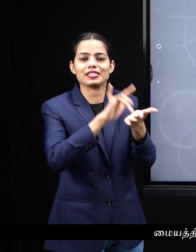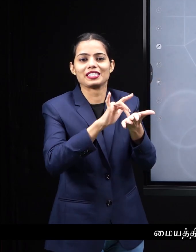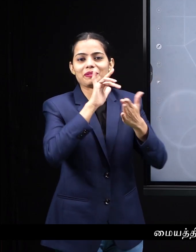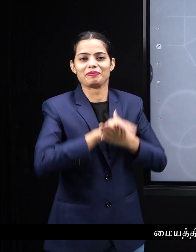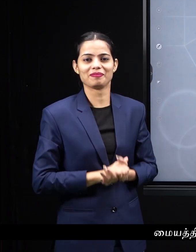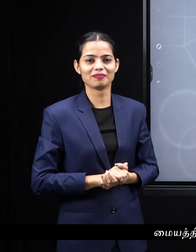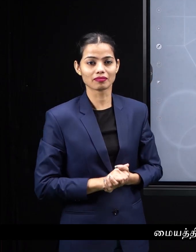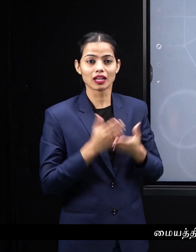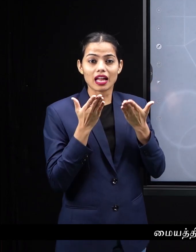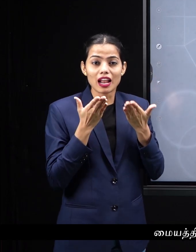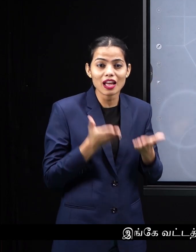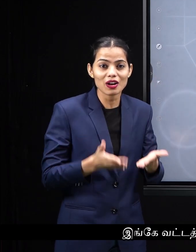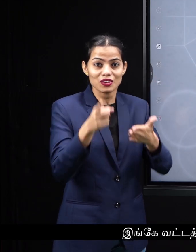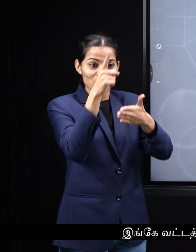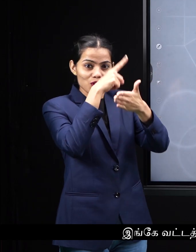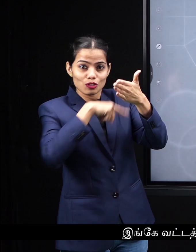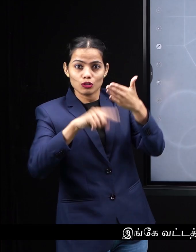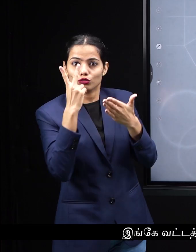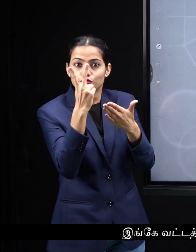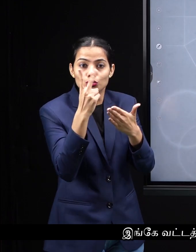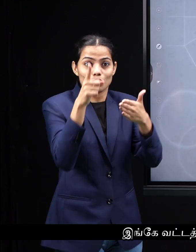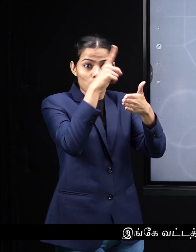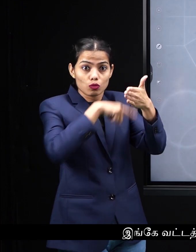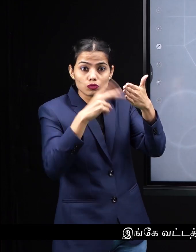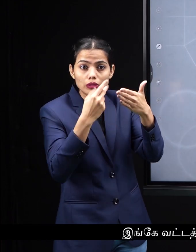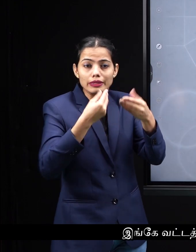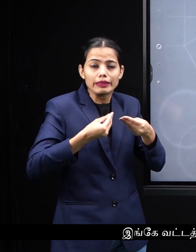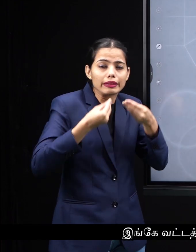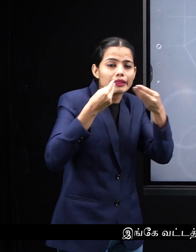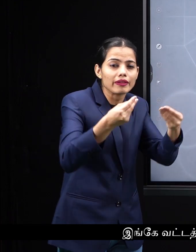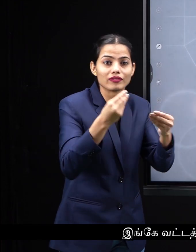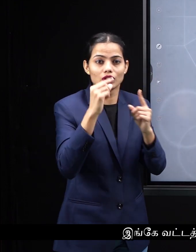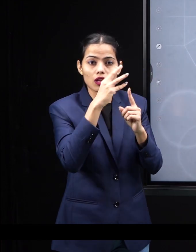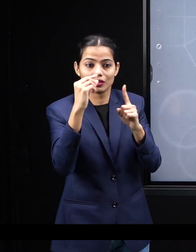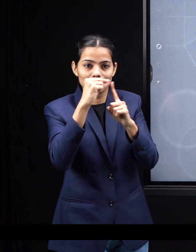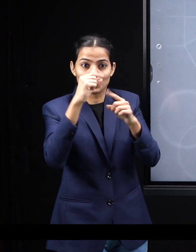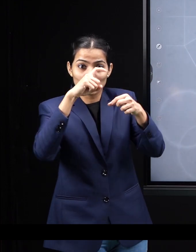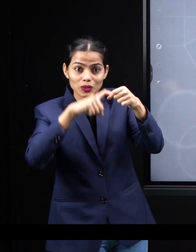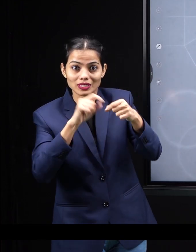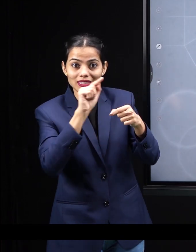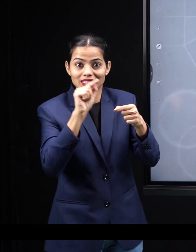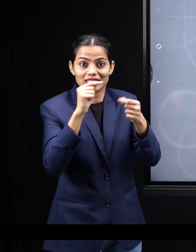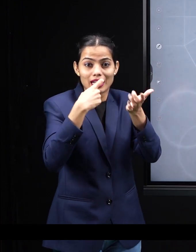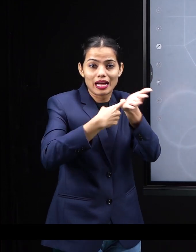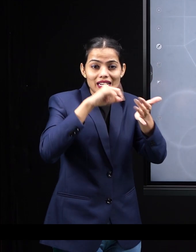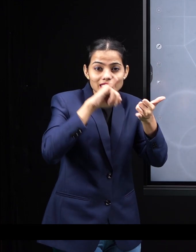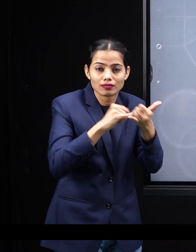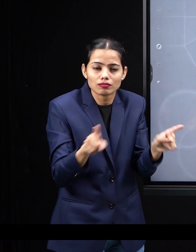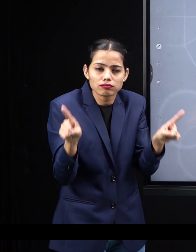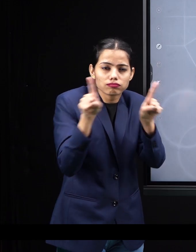கொண்டிருக்கும். இங்கே வட்டத்தில் இரண்டு நாண்கள் கொடுக்கப்பட்டுள்ளன மற்றும் மைய O உடன் PQ ஈடு